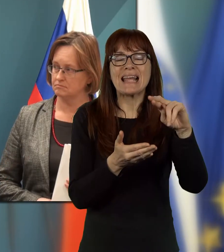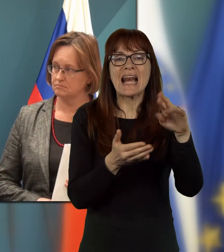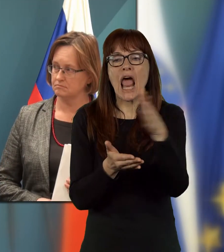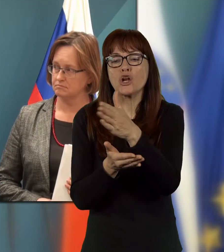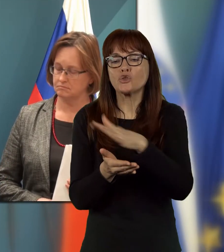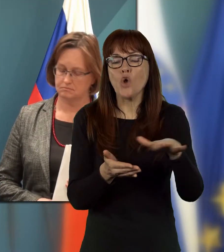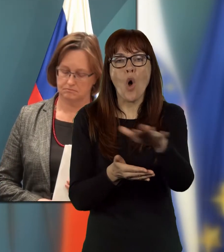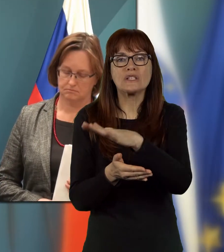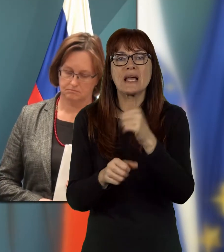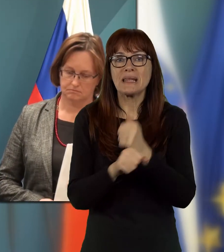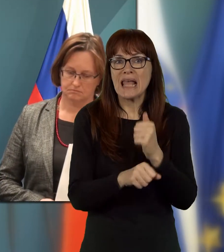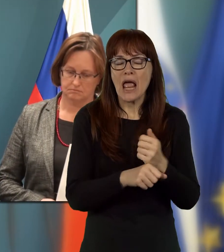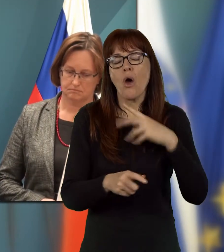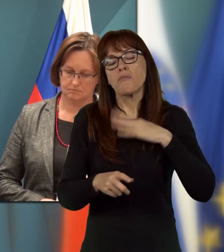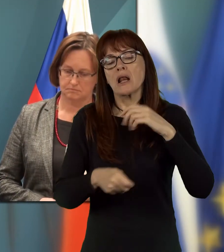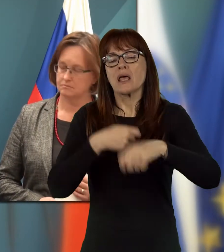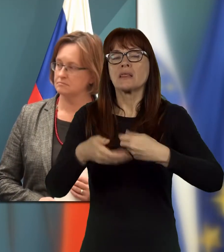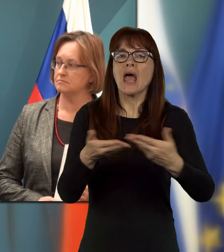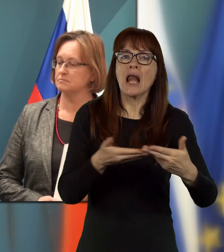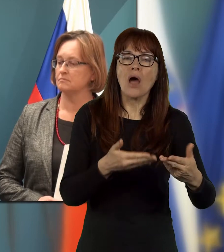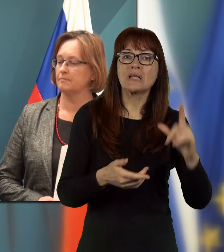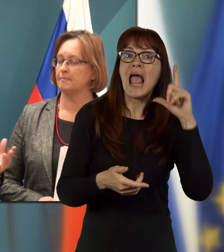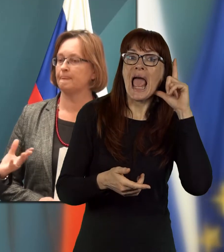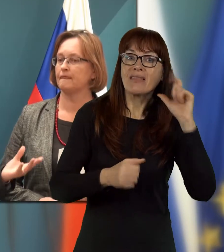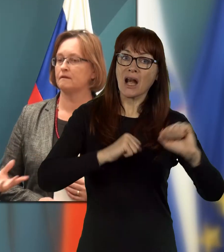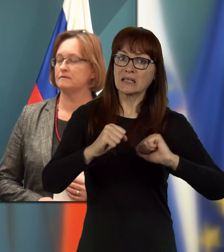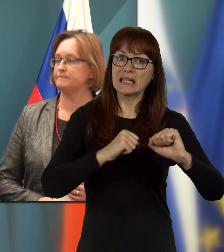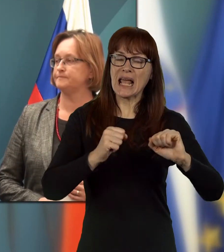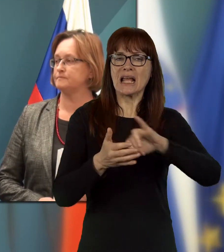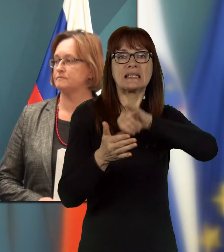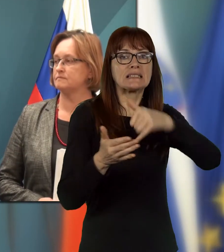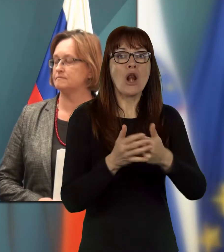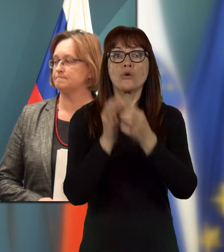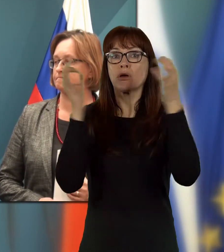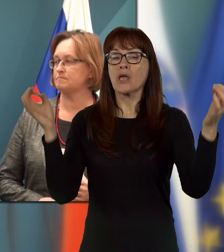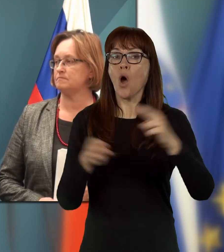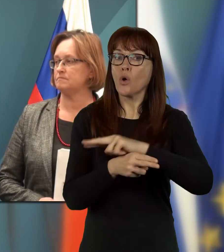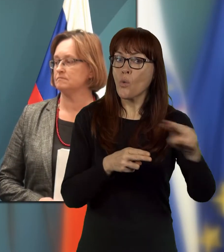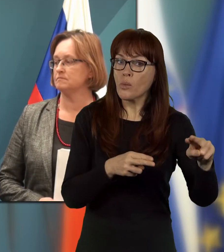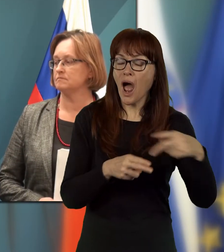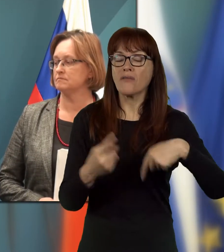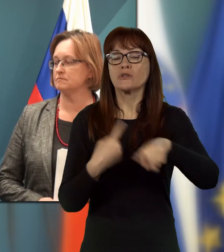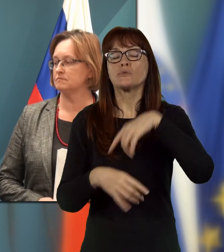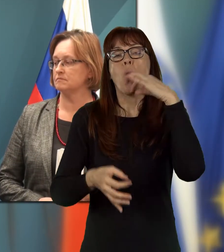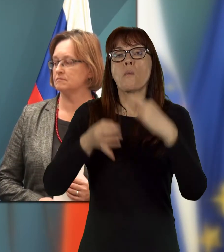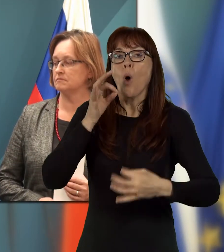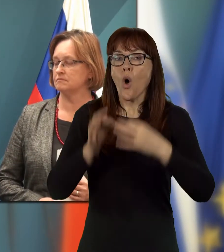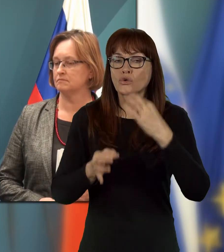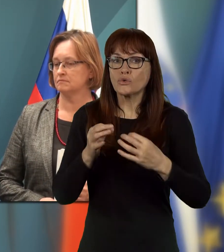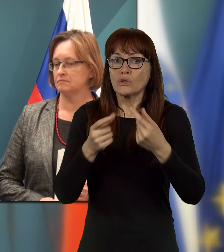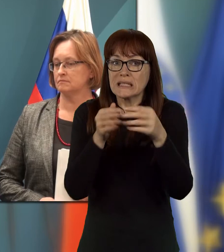medresorskem delu. Pač imeli smo delavnice z recimo generalnimi direktorji celotne javne uprave, kjer smo posebej